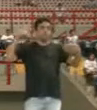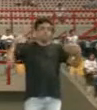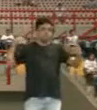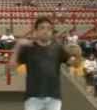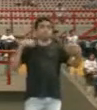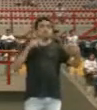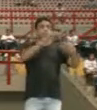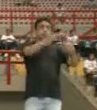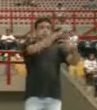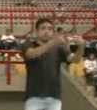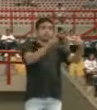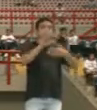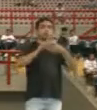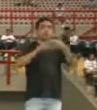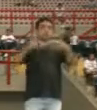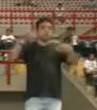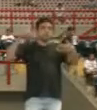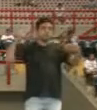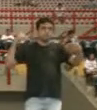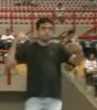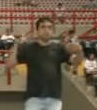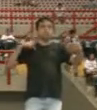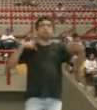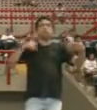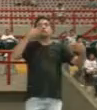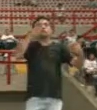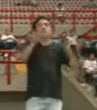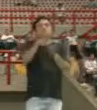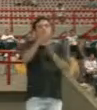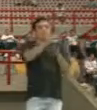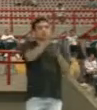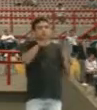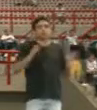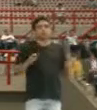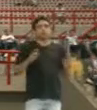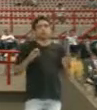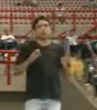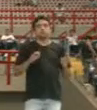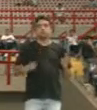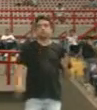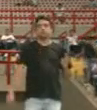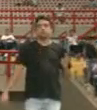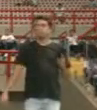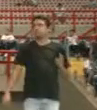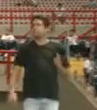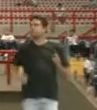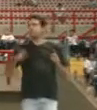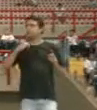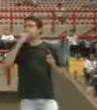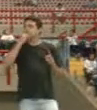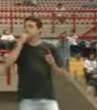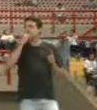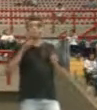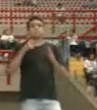Enem, a gente dava muito a seguinte orientação. Por exemplo, eu preparei demais